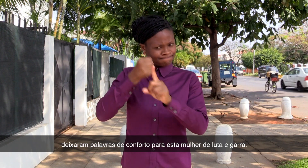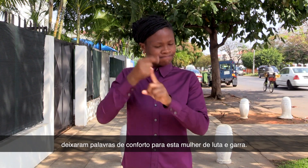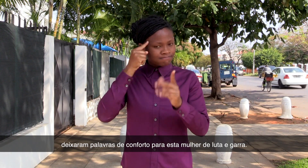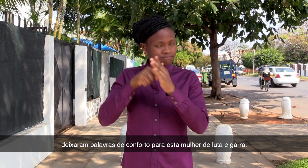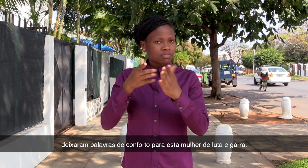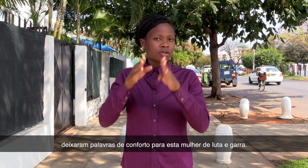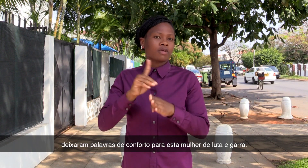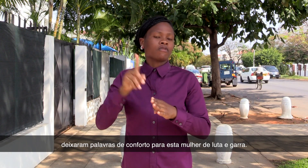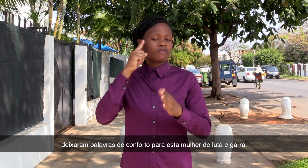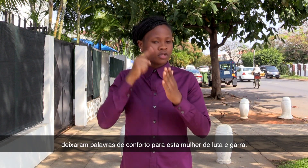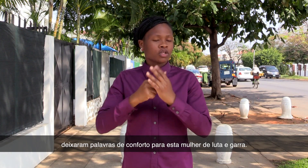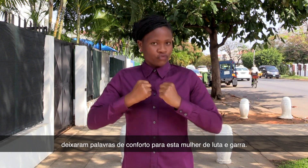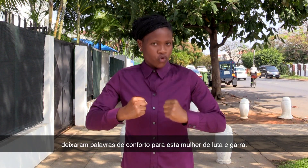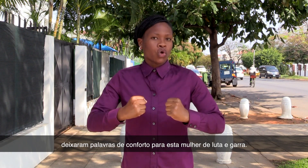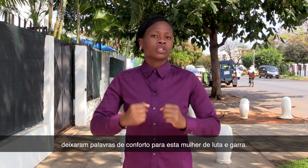luta e garra.